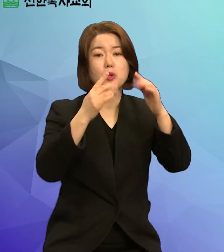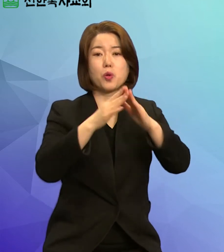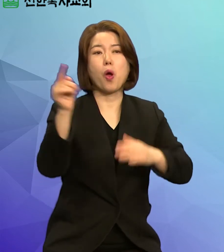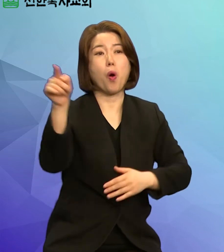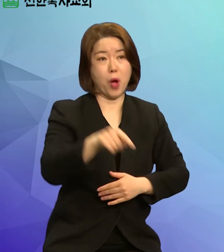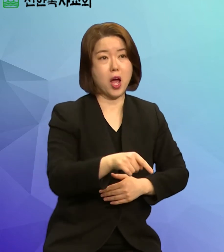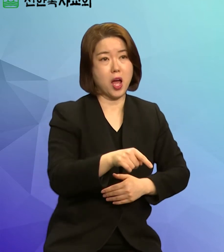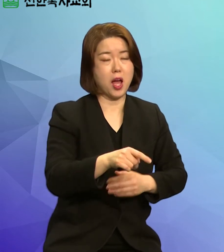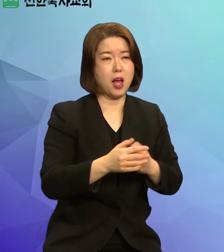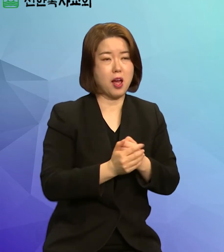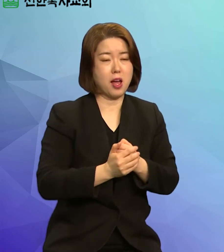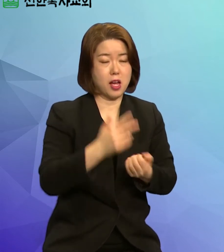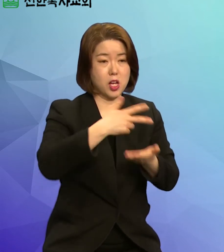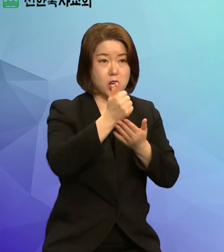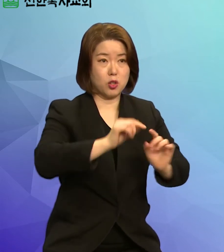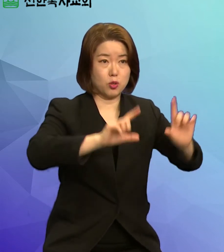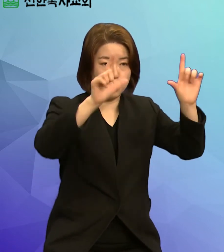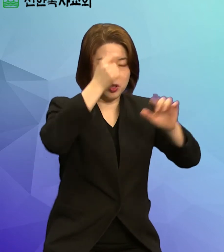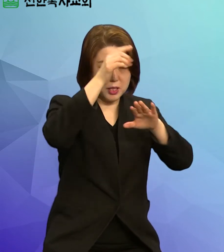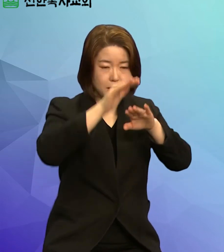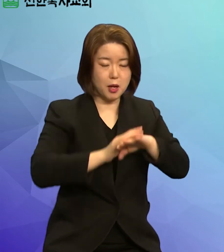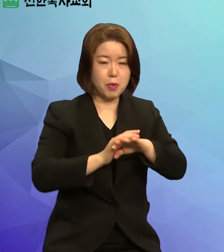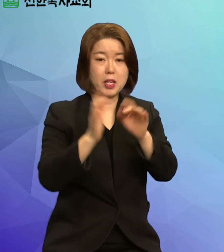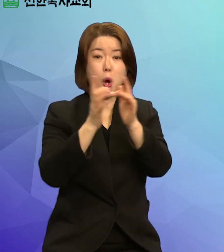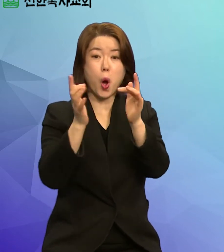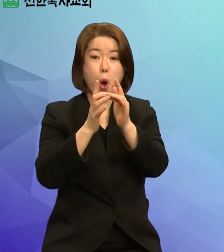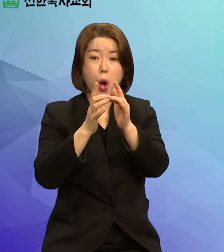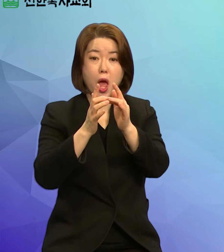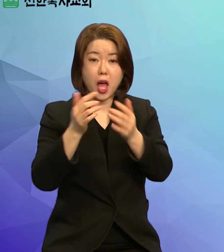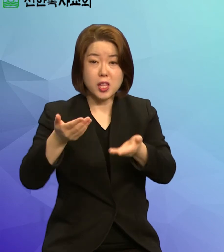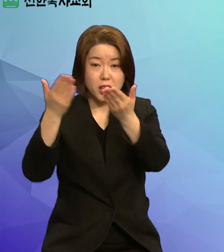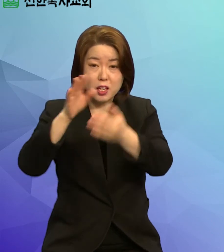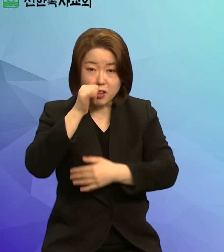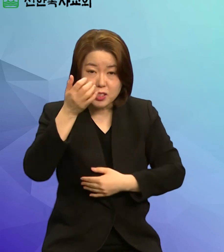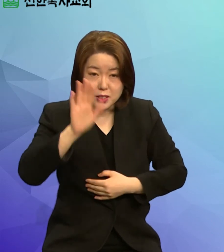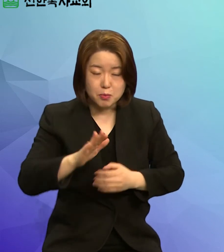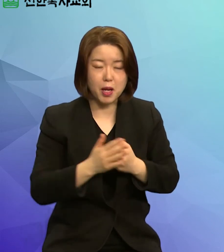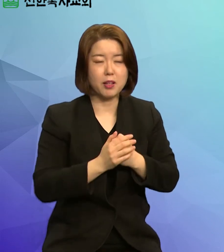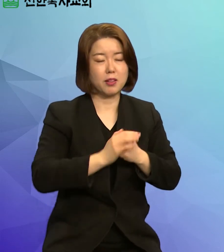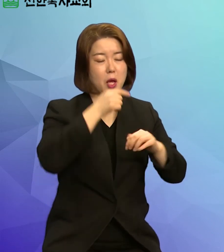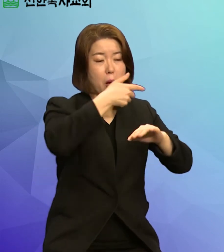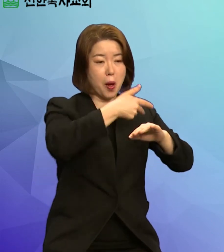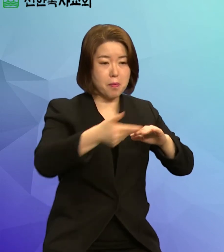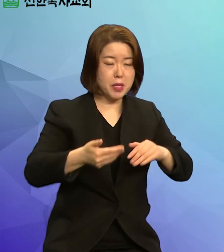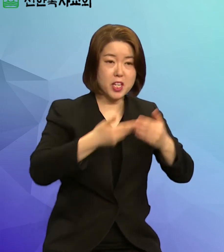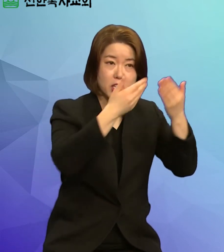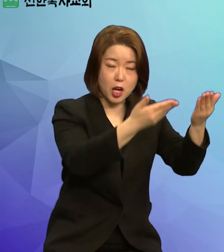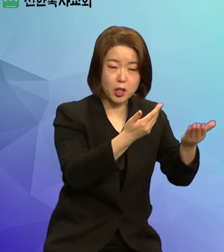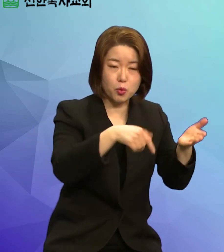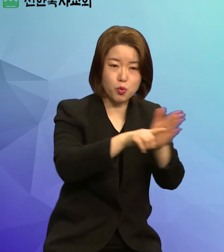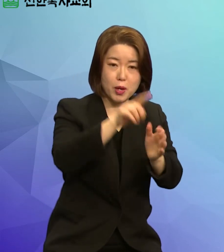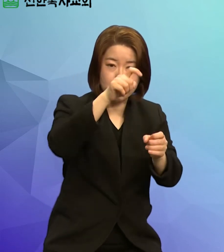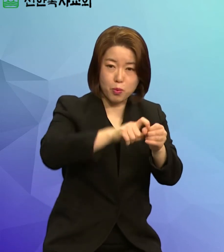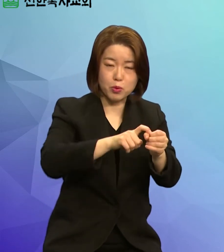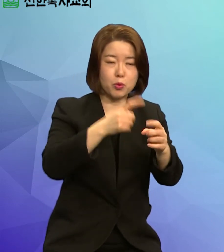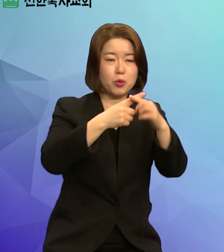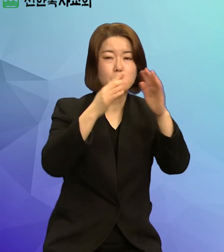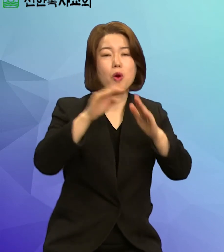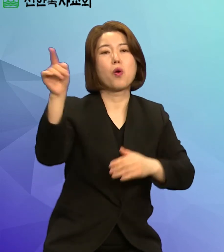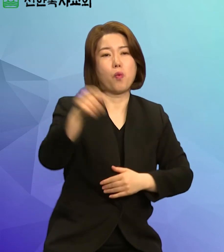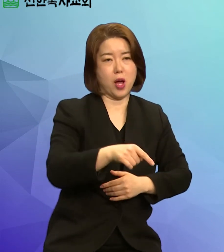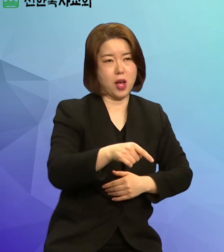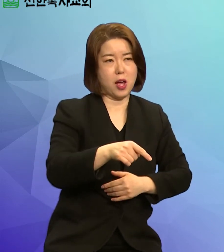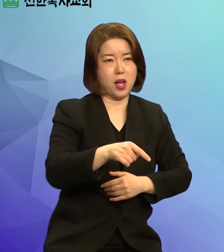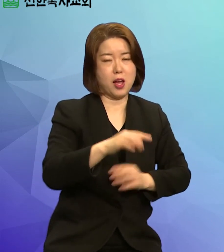오셔서 주일 예배는 온라인으로 드리지만 헌혈하기 위해서라도 교회에 오셔서 여러분 헌혈에